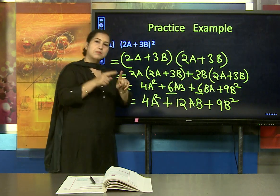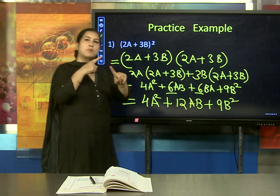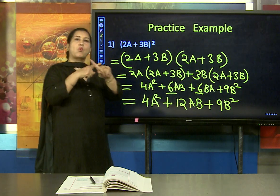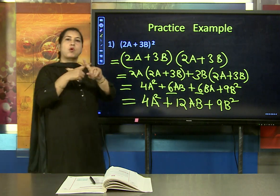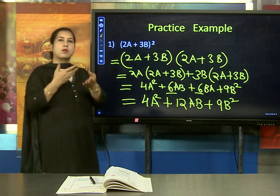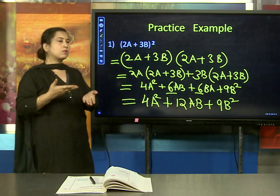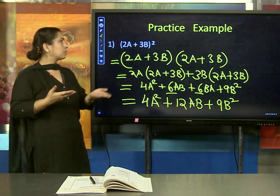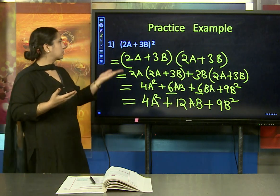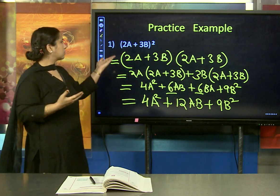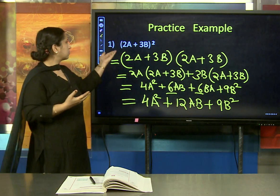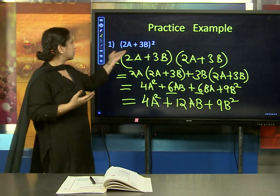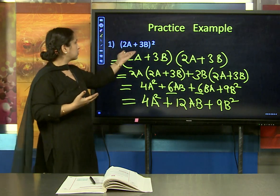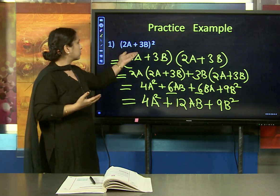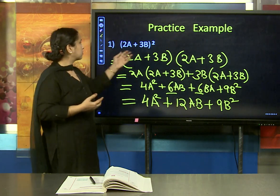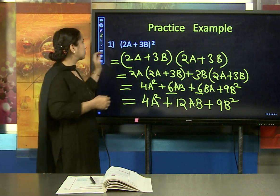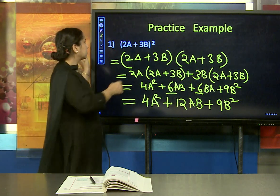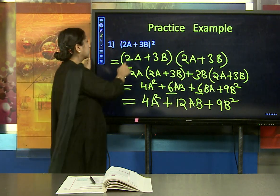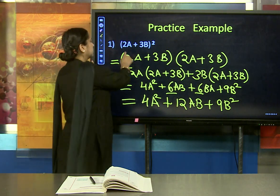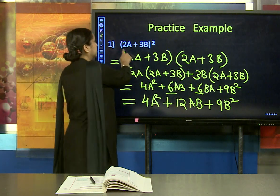करते जाना है मल्टीप्लाई का।